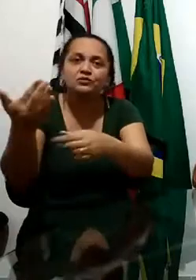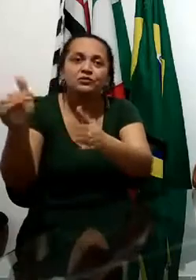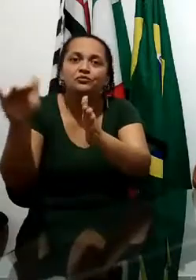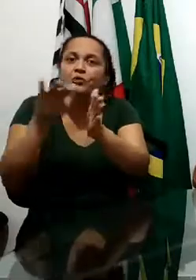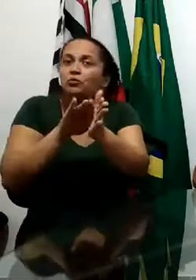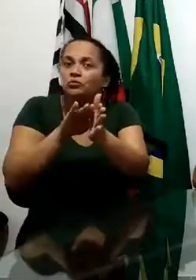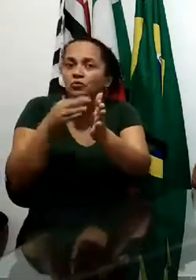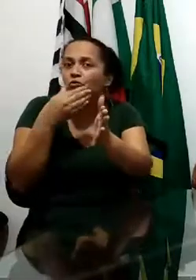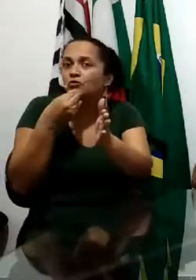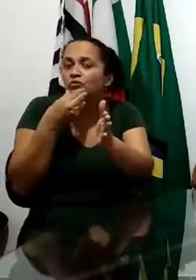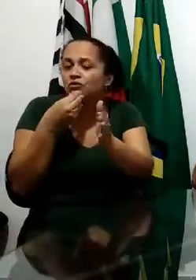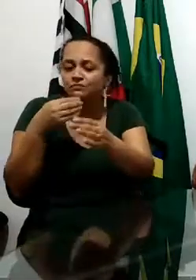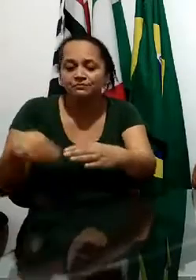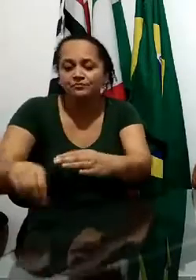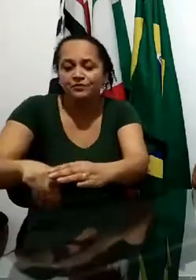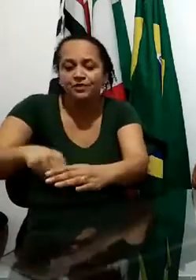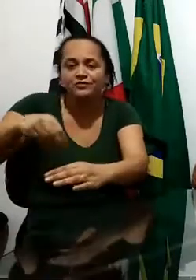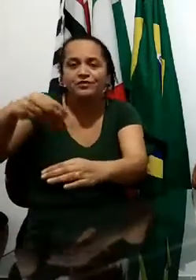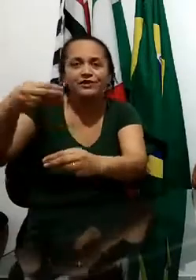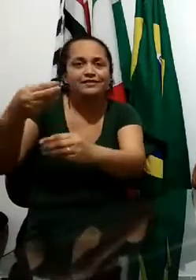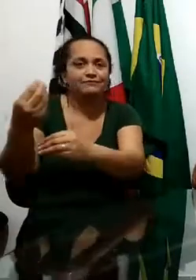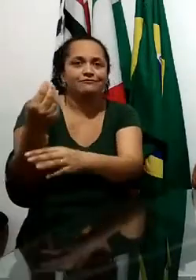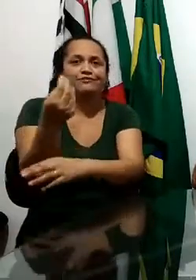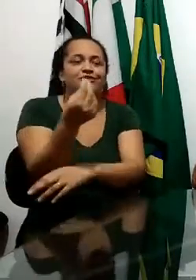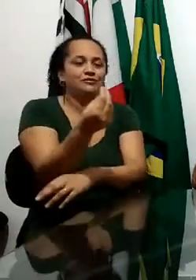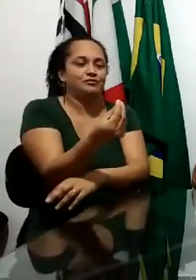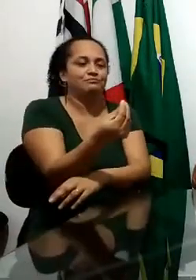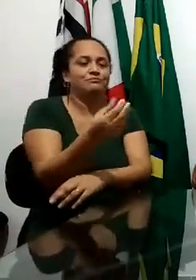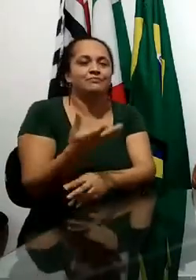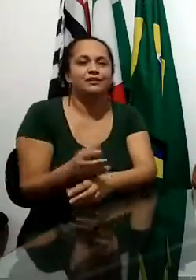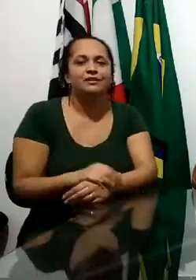O que ele ouviu do Senhor? Olha lá.